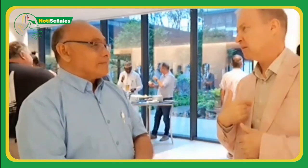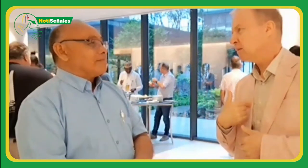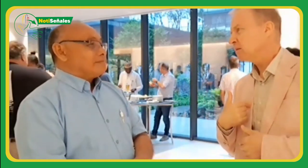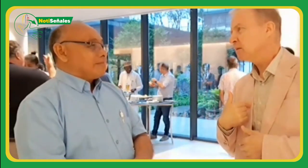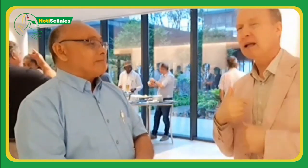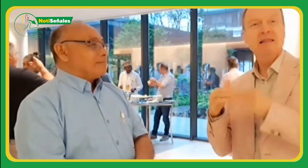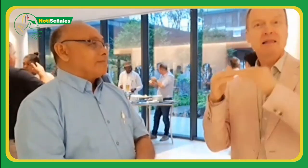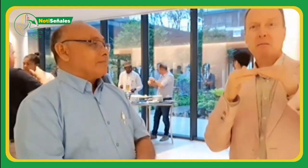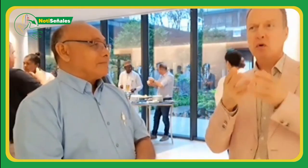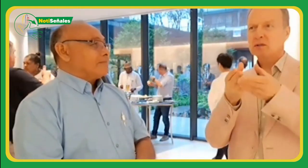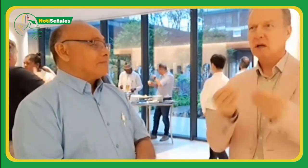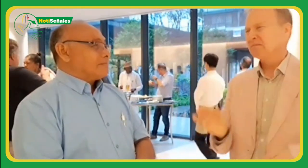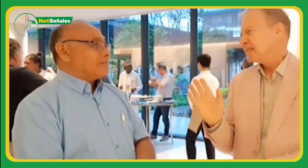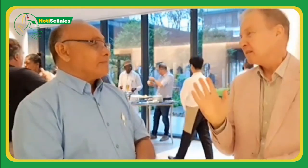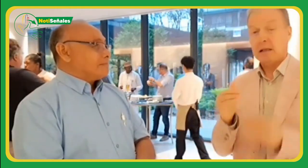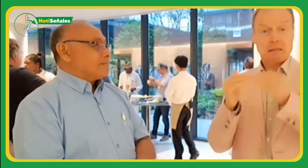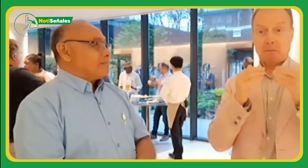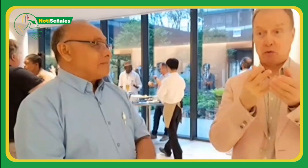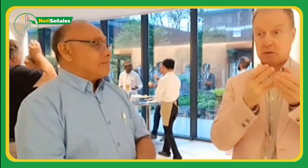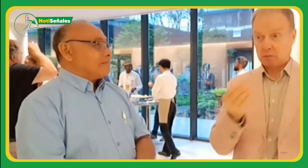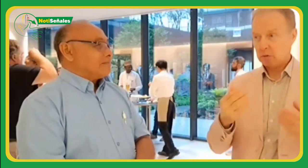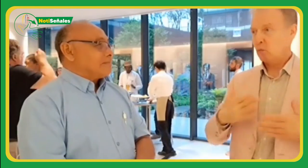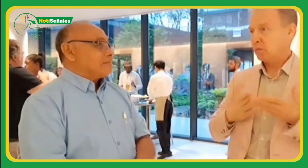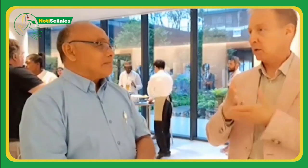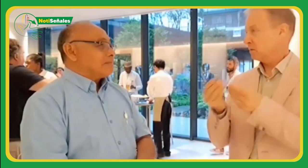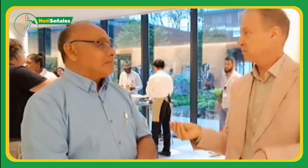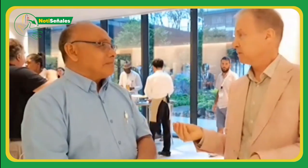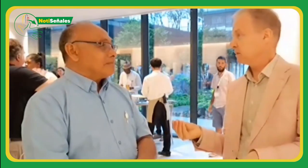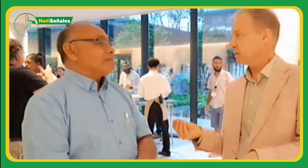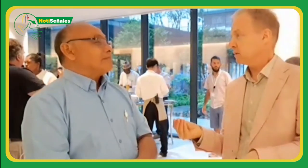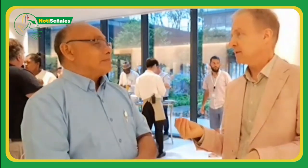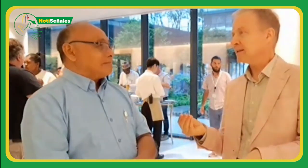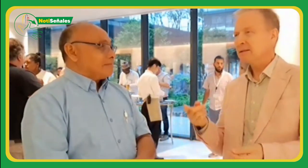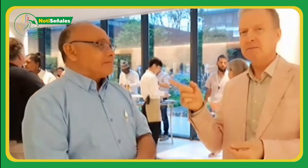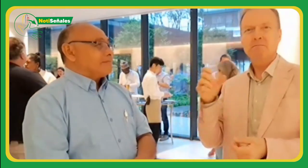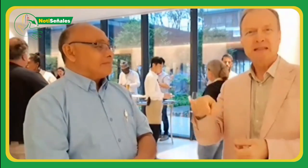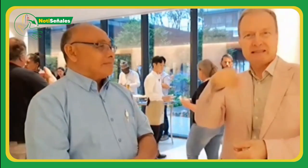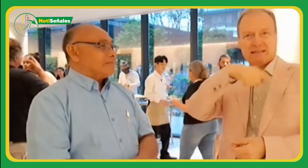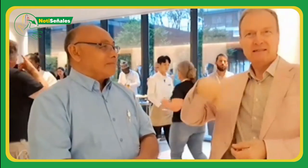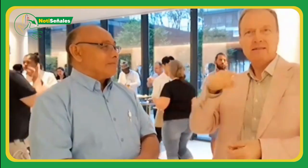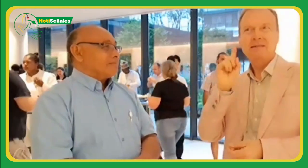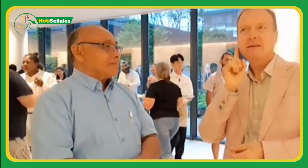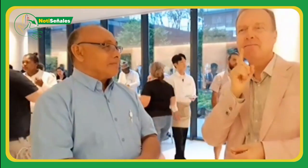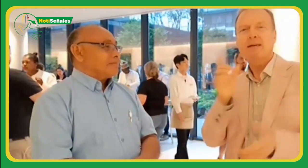un diálogo desde el respeto eso me inquieta no quiero que la democracia desaparezca porque implicaría la desaparición de los derechos humanos desde la comunidad